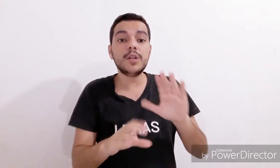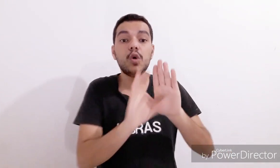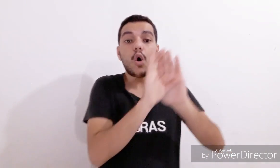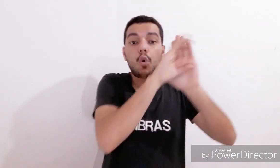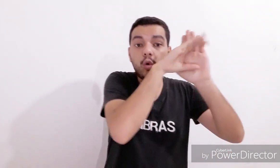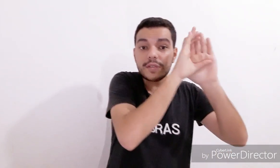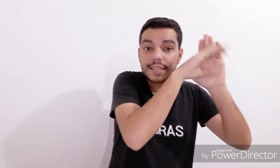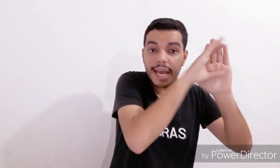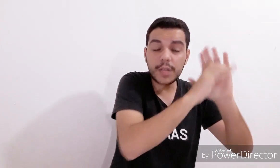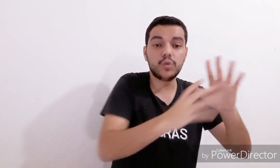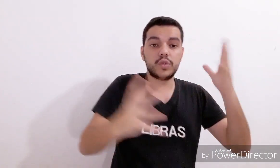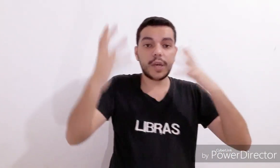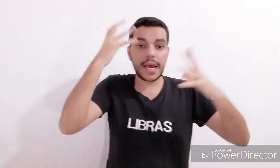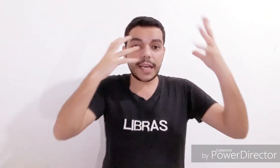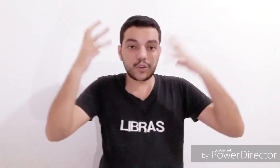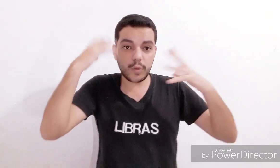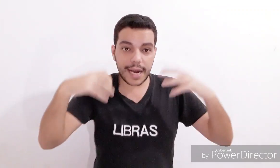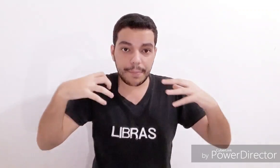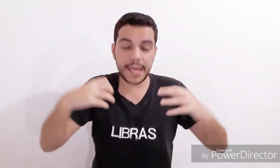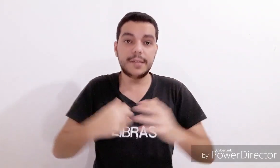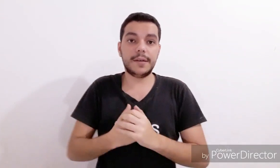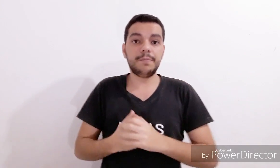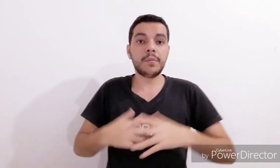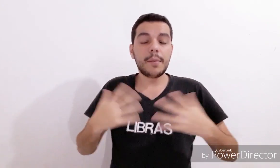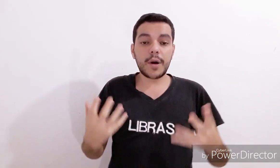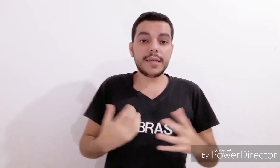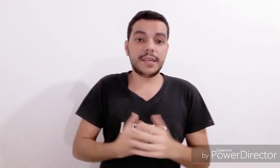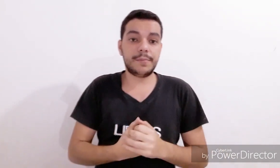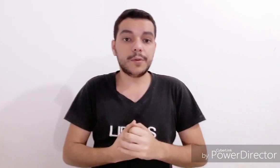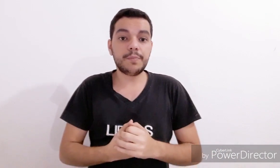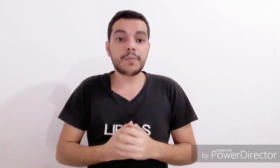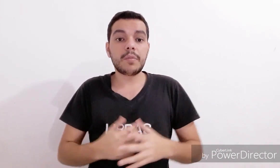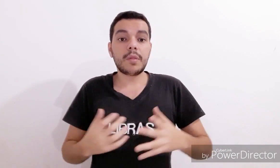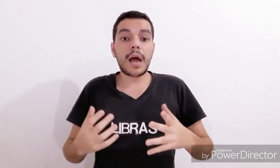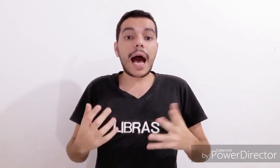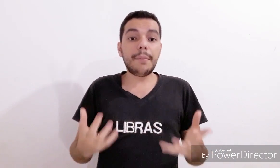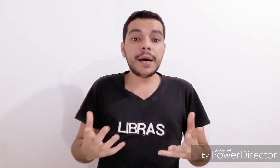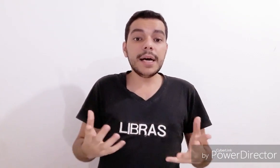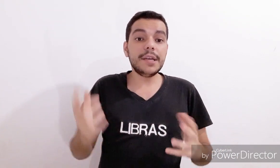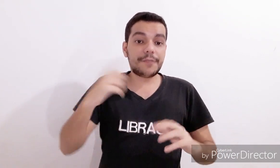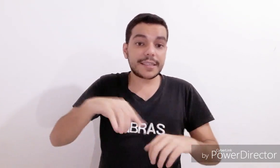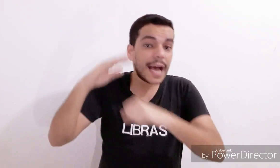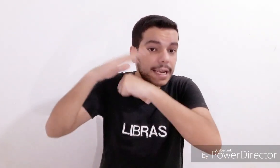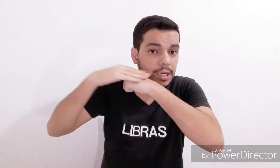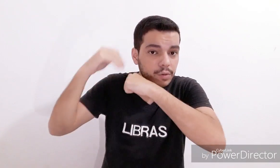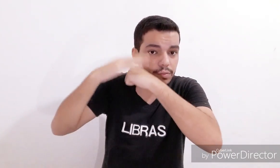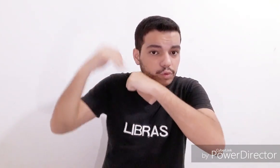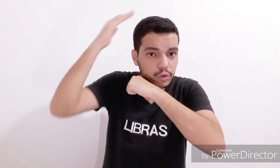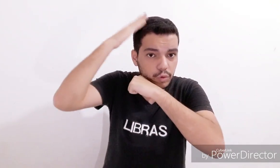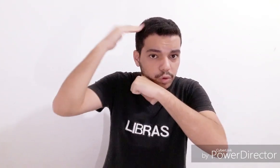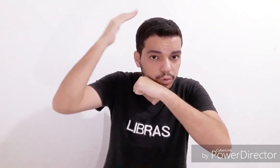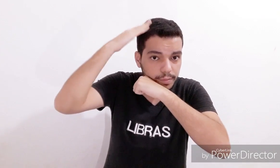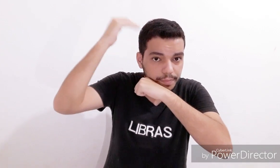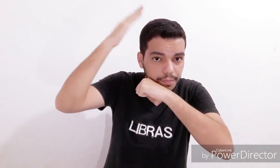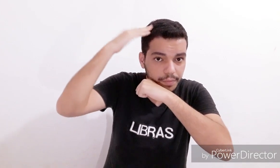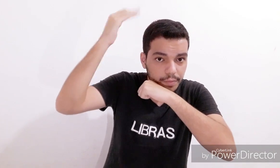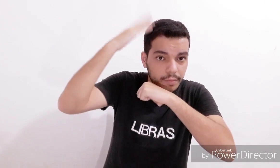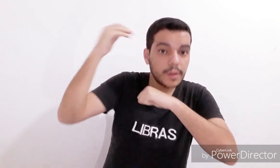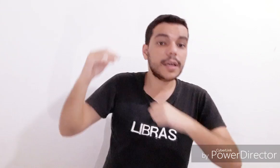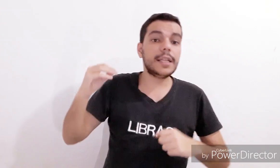formando conceitos em sua cabeça. Por exemplo, a mãe faz carinho no surdo e